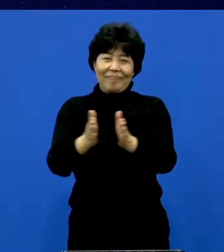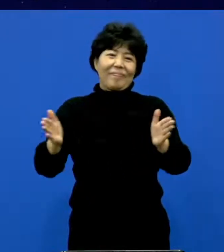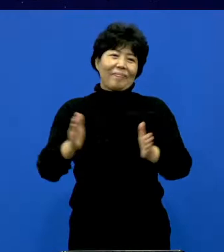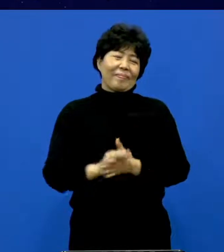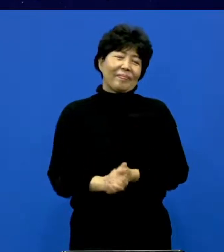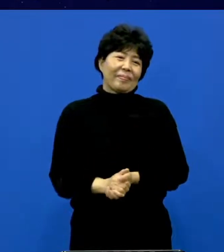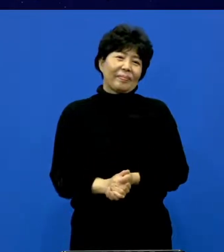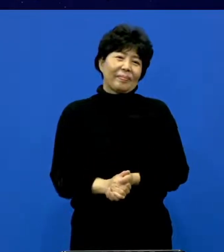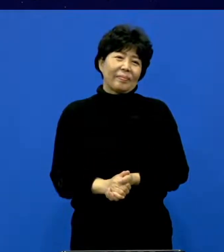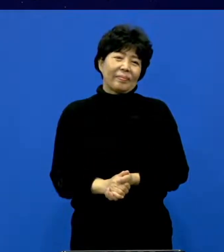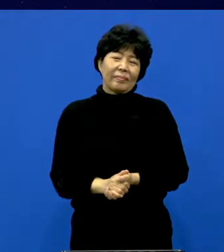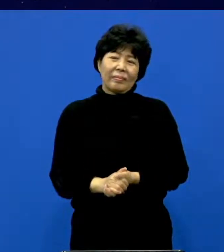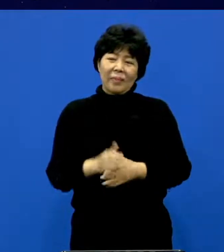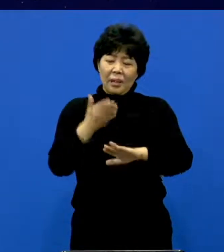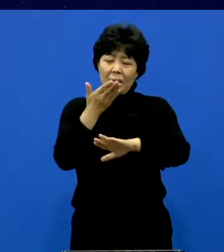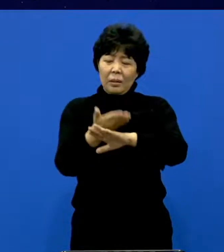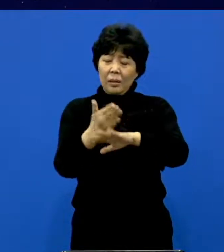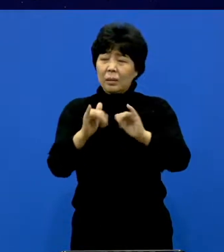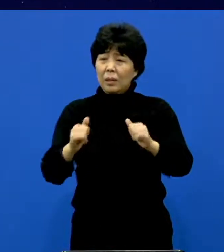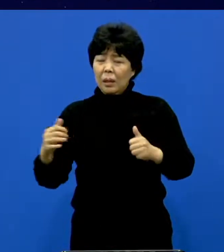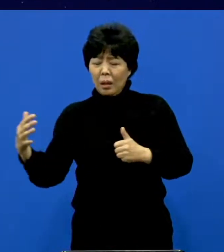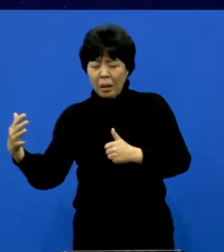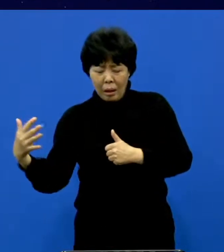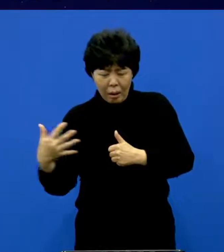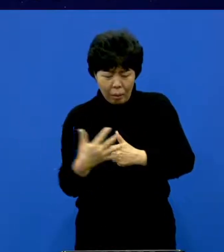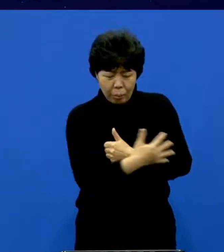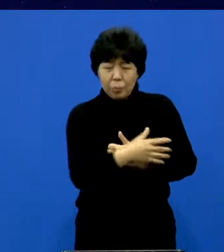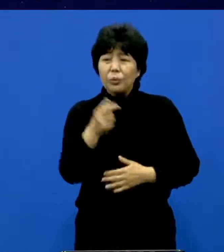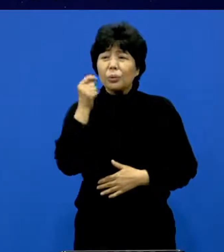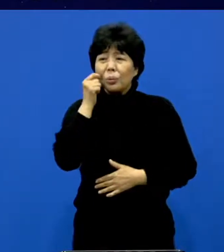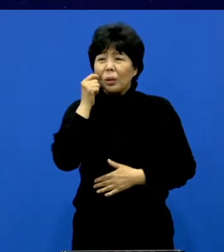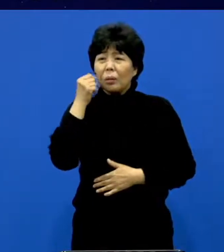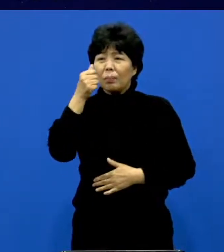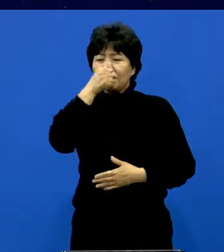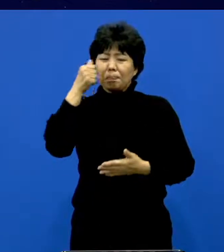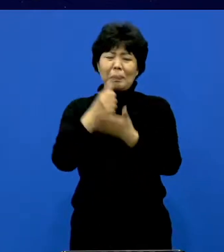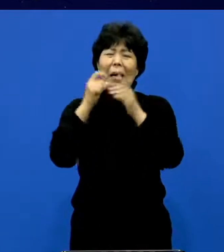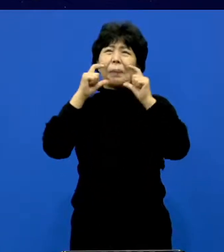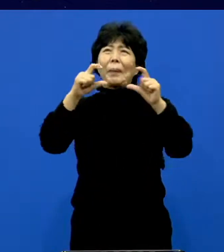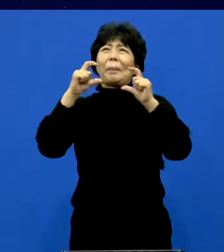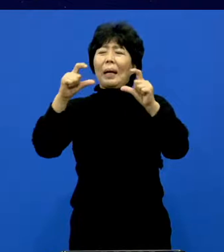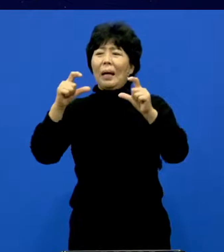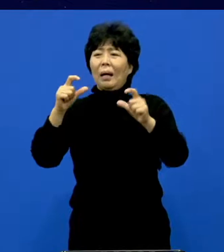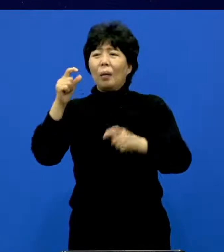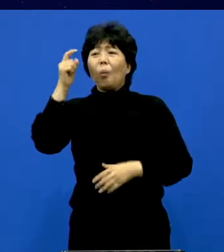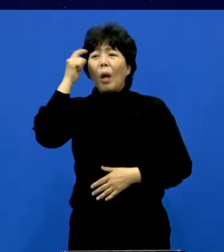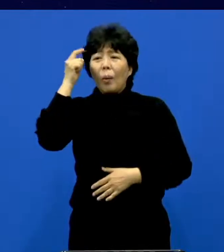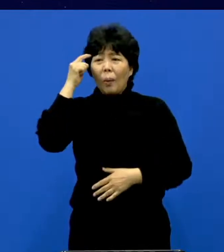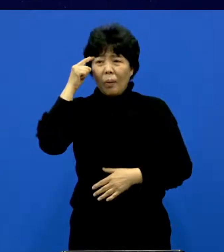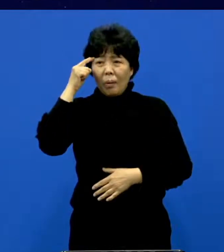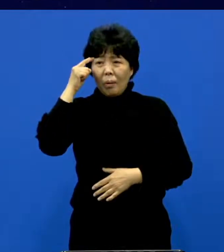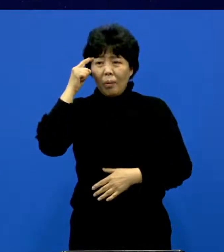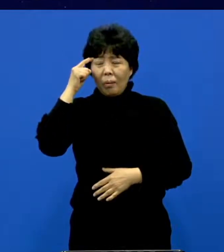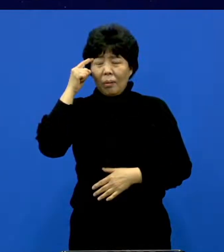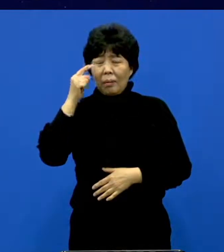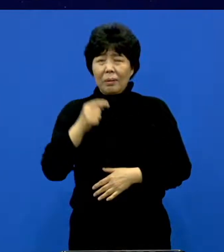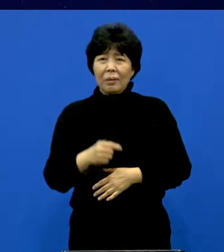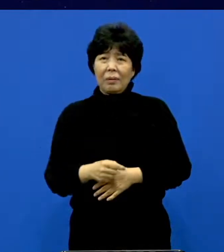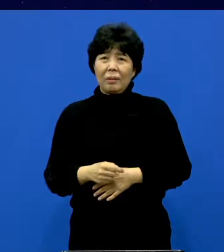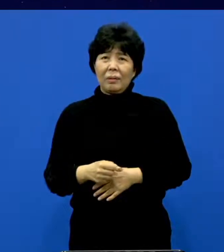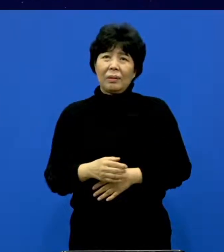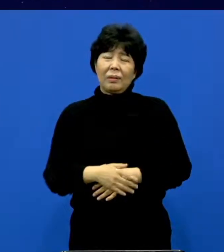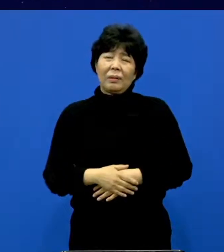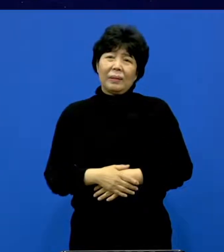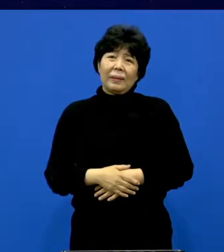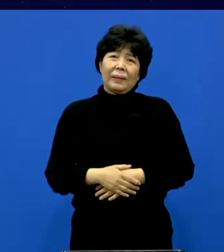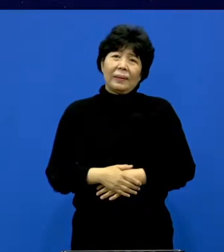왜 다른 사람들을 품지 못하고 정죄합니까? 자기 자신에게도 적용할 수 없는 엄격한 기준을 다른 사람에게